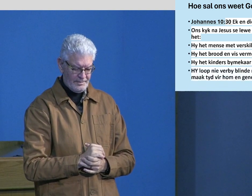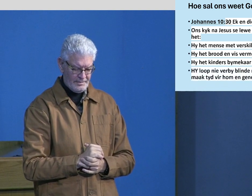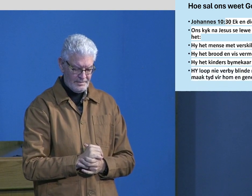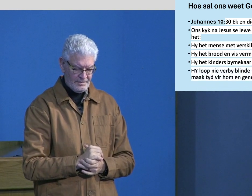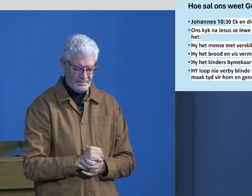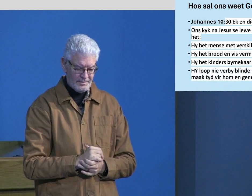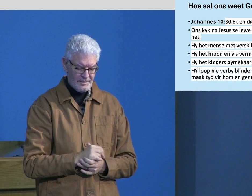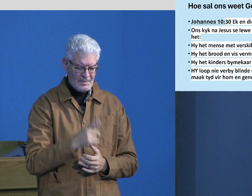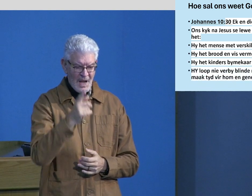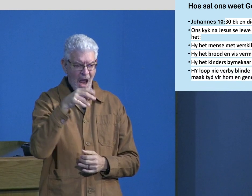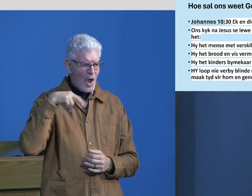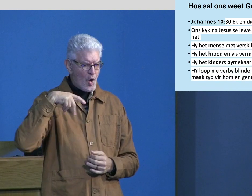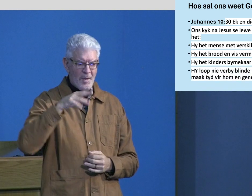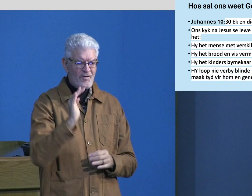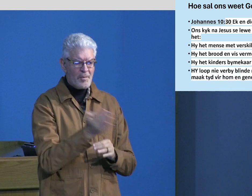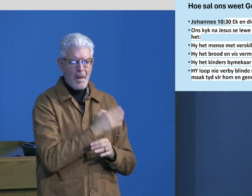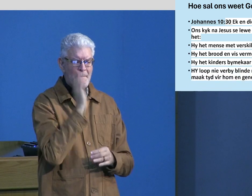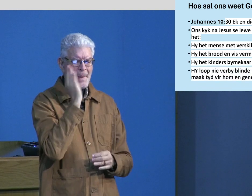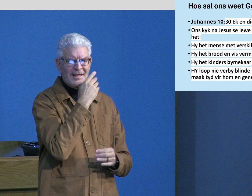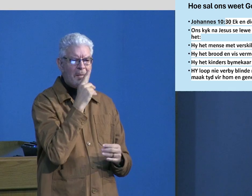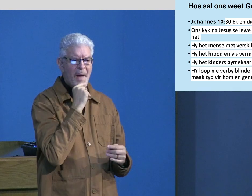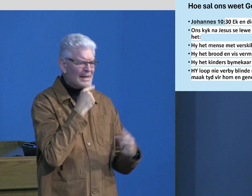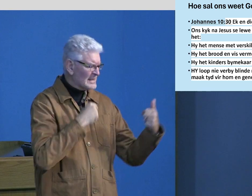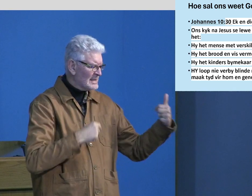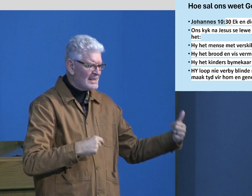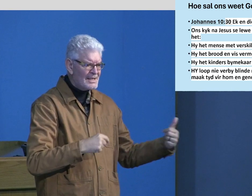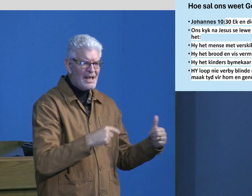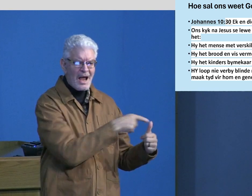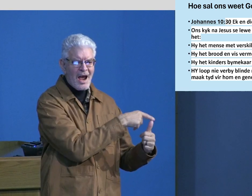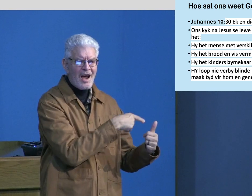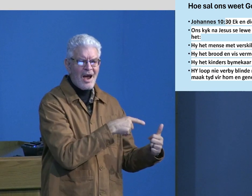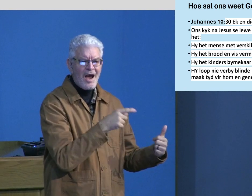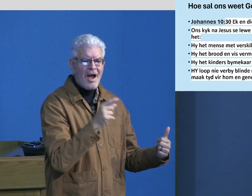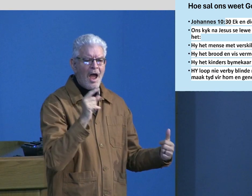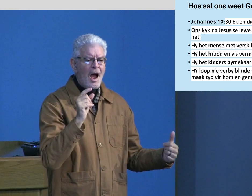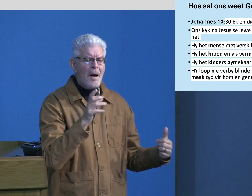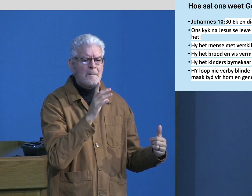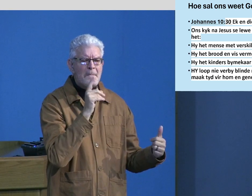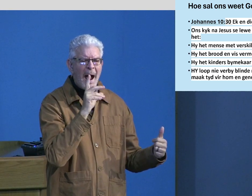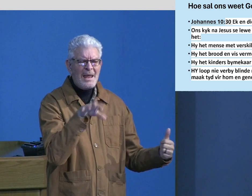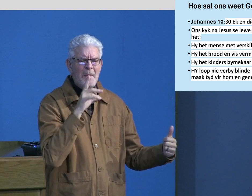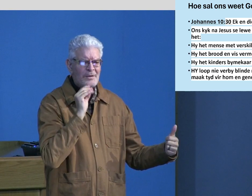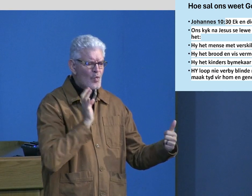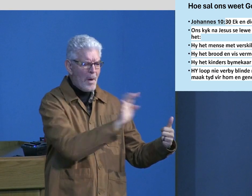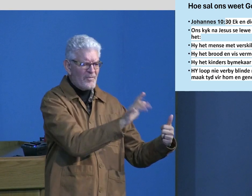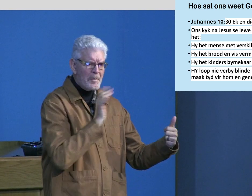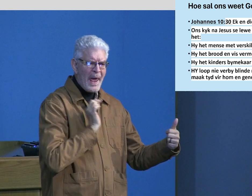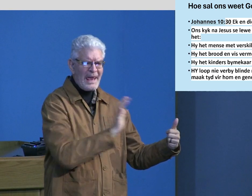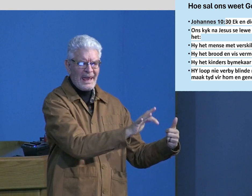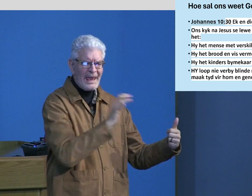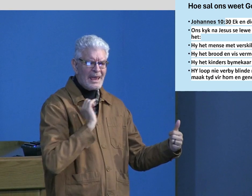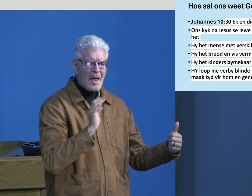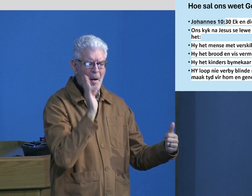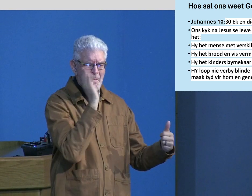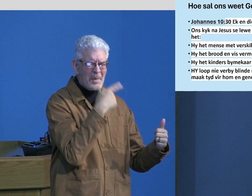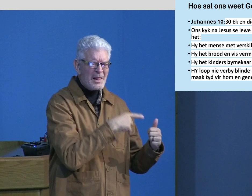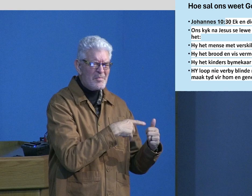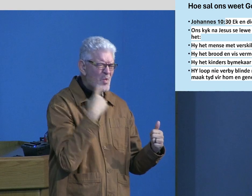geseën. En hy het nie verby 'n blinde man geloop en almal loop verby 'n blinde